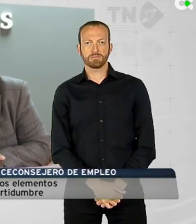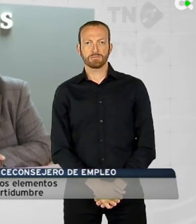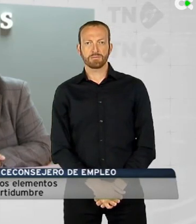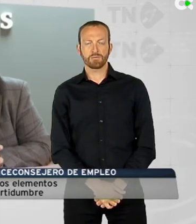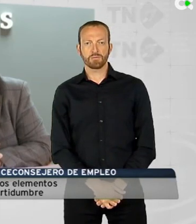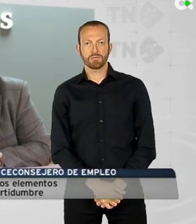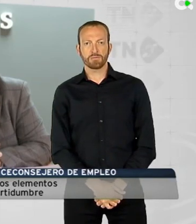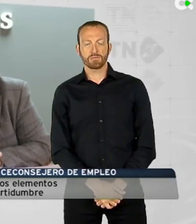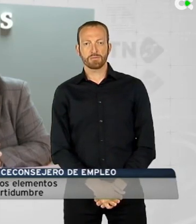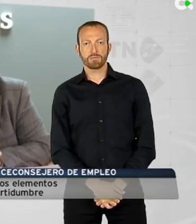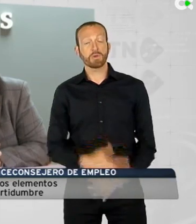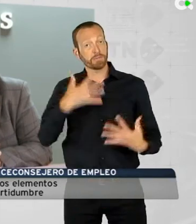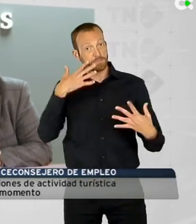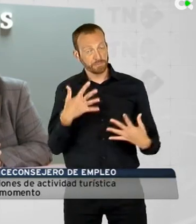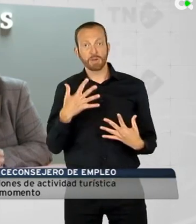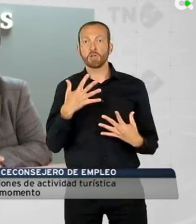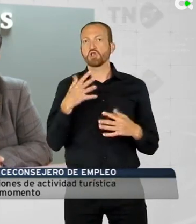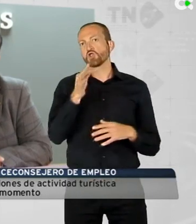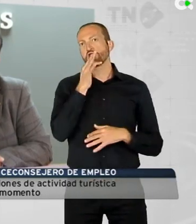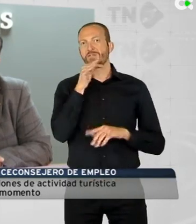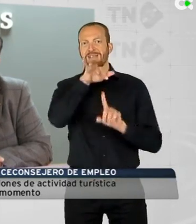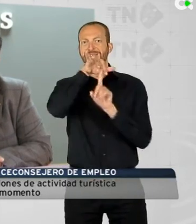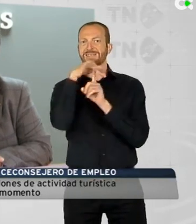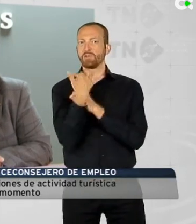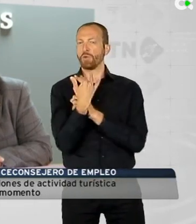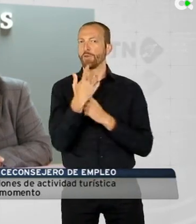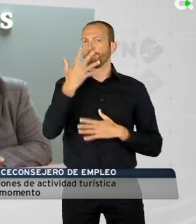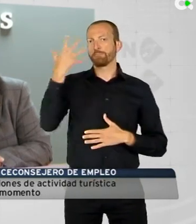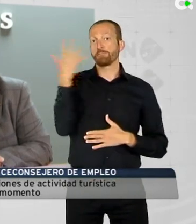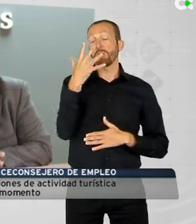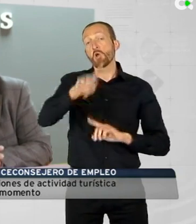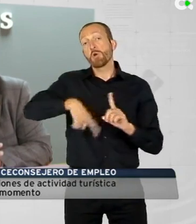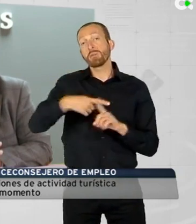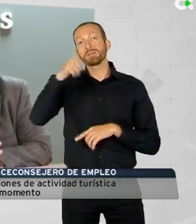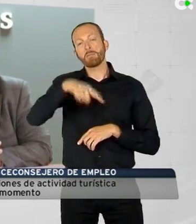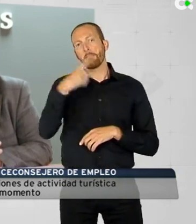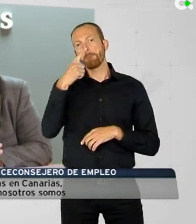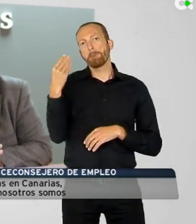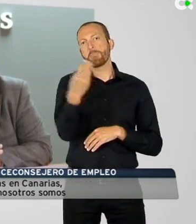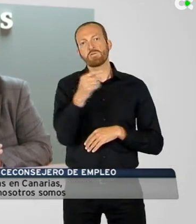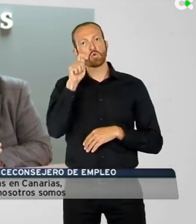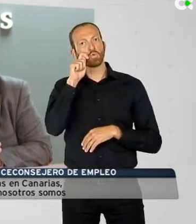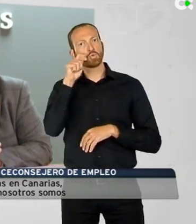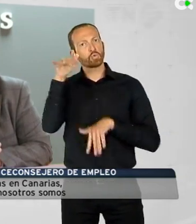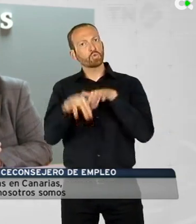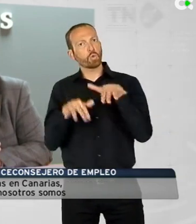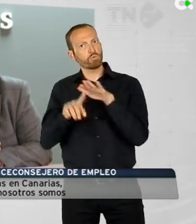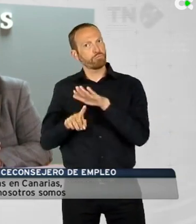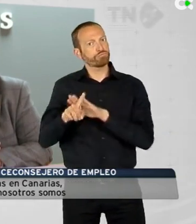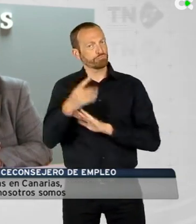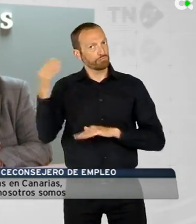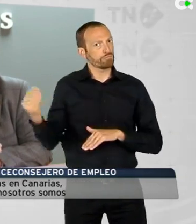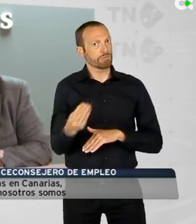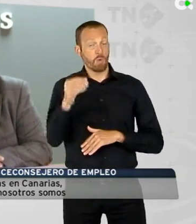Existen esos elementos de incertidumbre, pero también las previsiones de actividad turística por el momento no son malas en